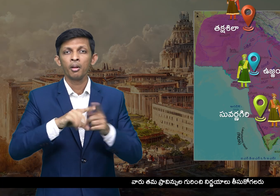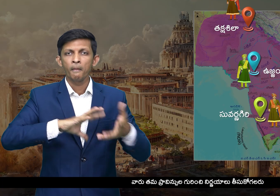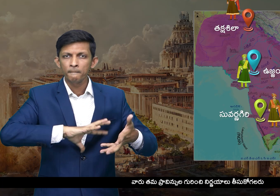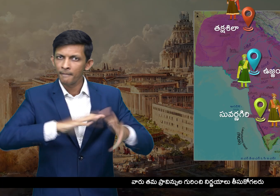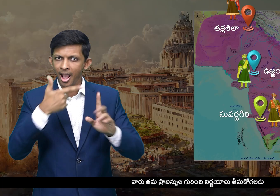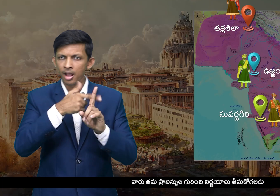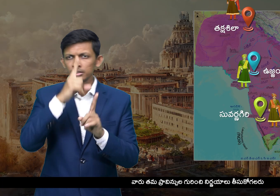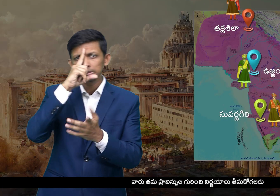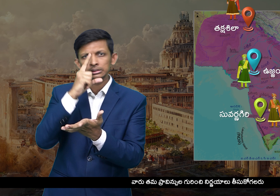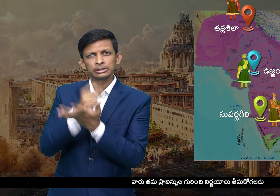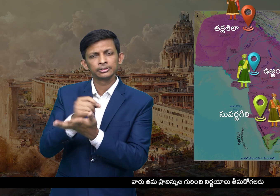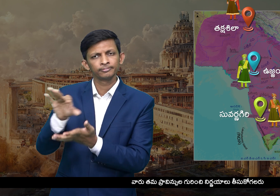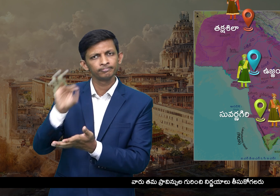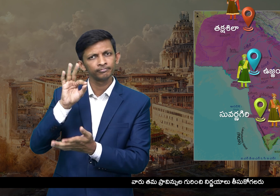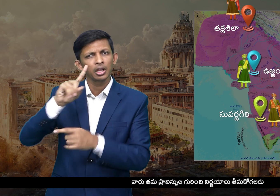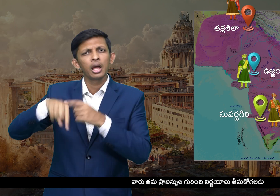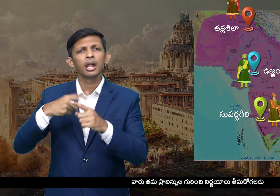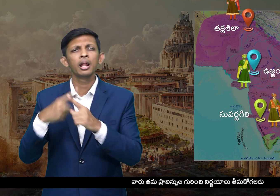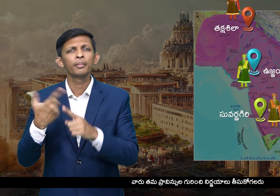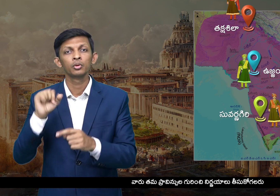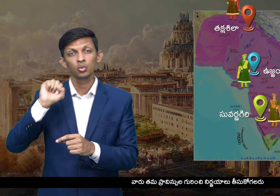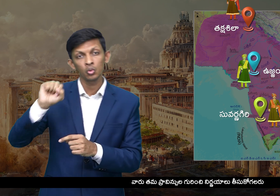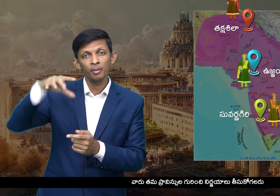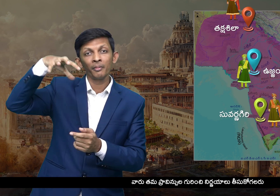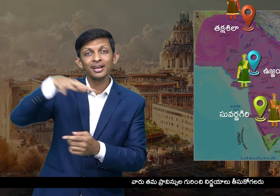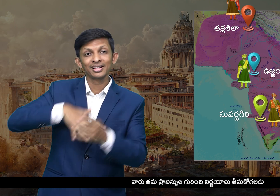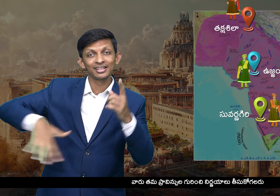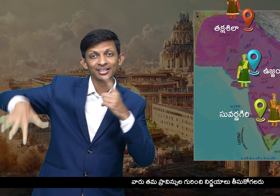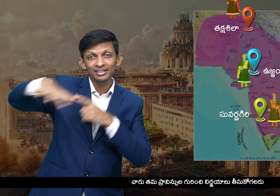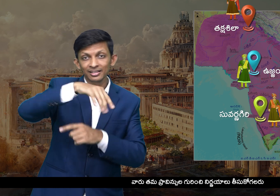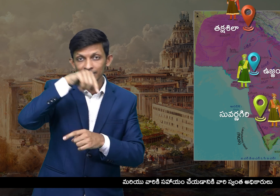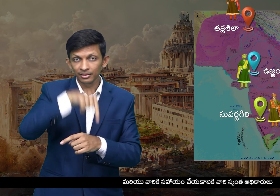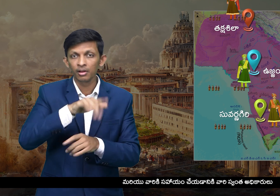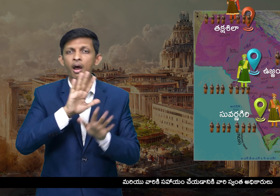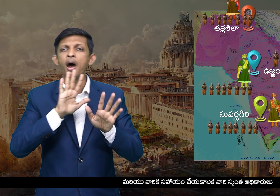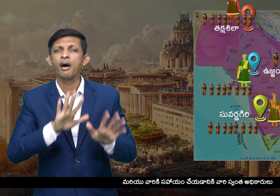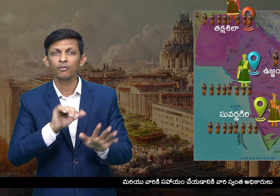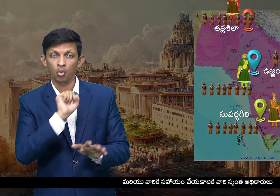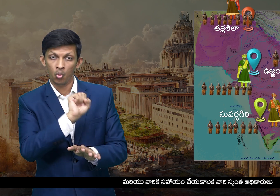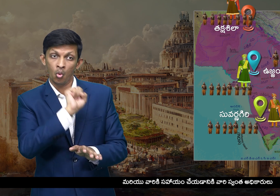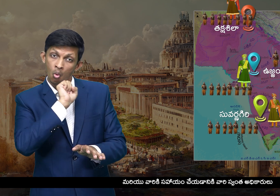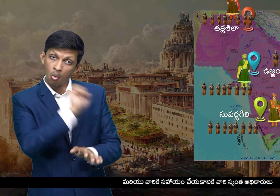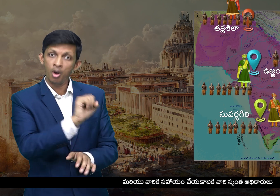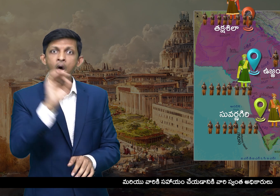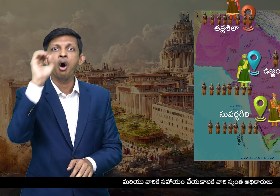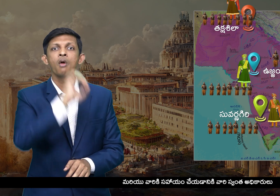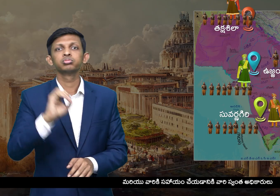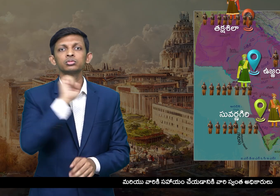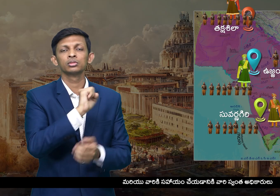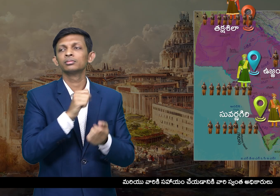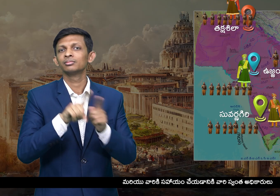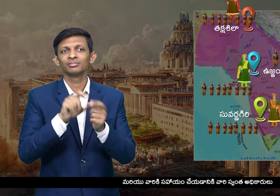వారు తమ ప్రావిన్సుల గురించి నిర్ణయాలు తీసుకోగలరు మరియు వారికి సహాయం